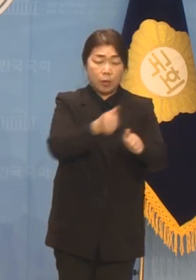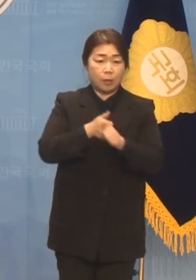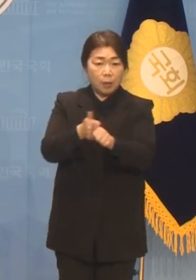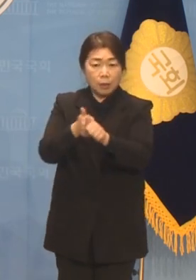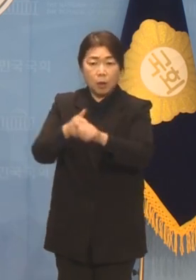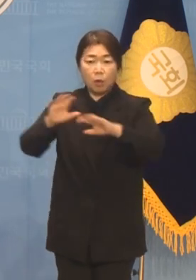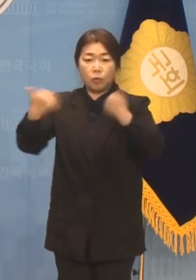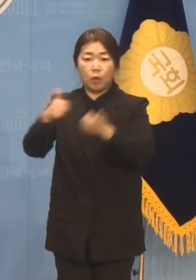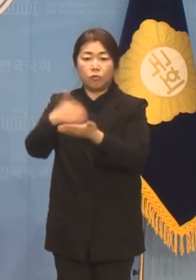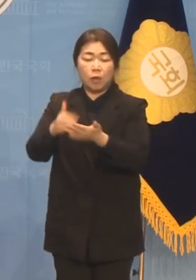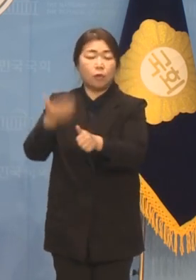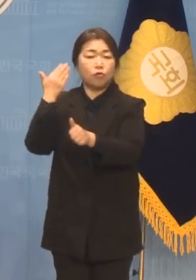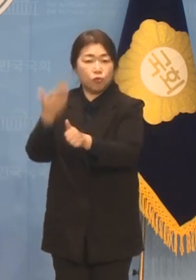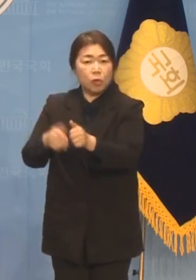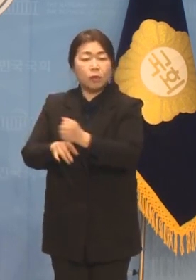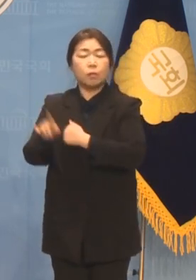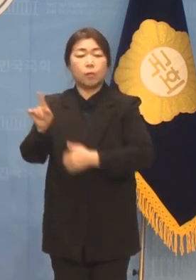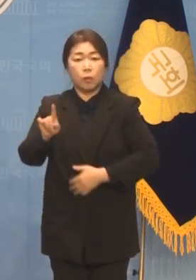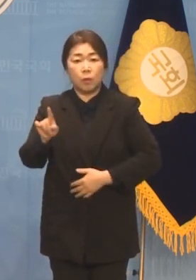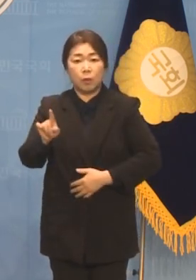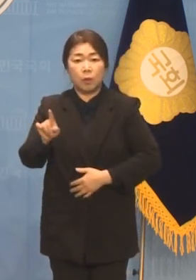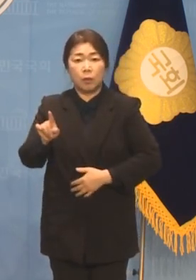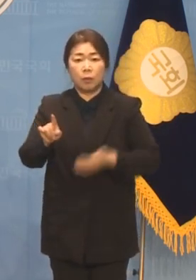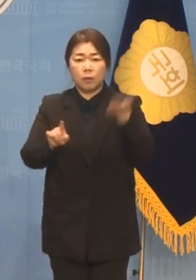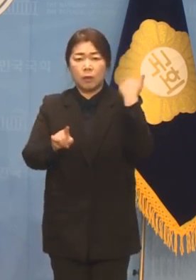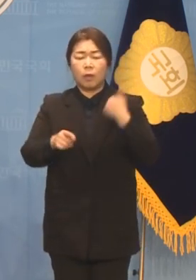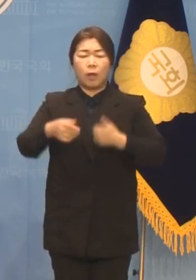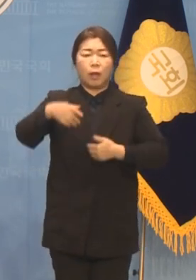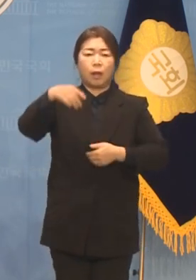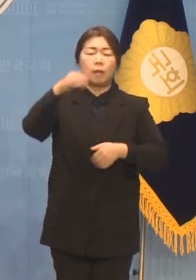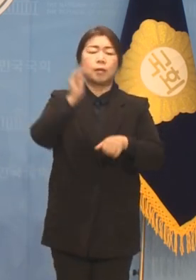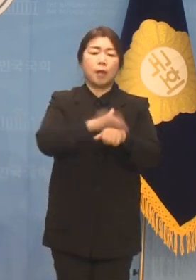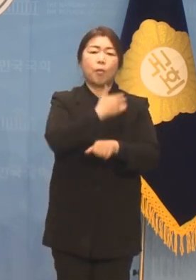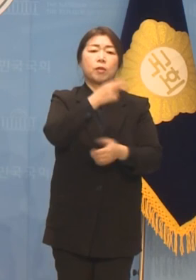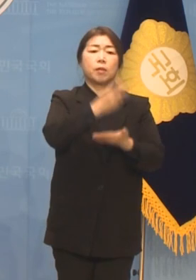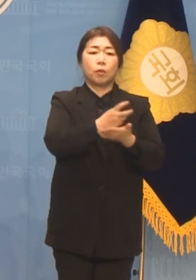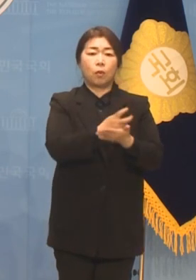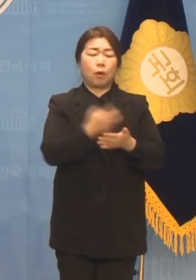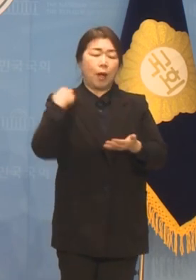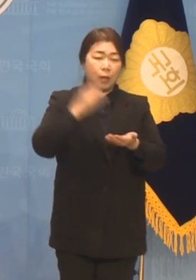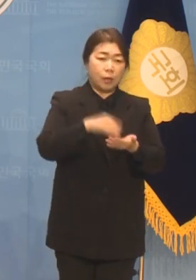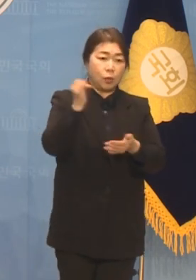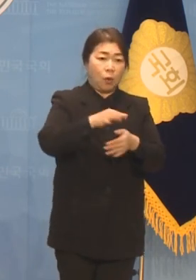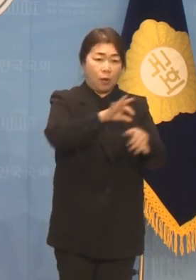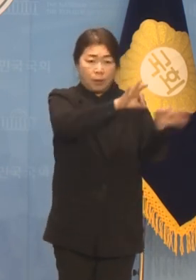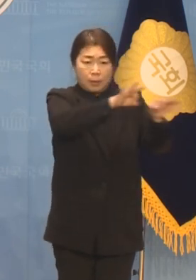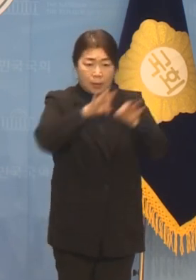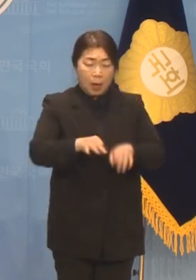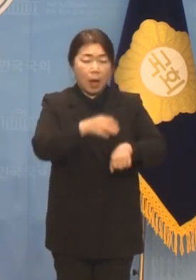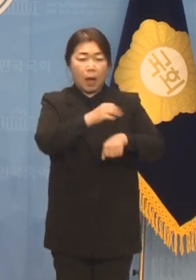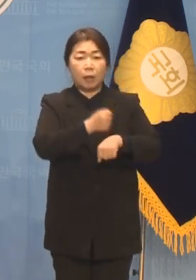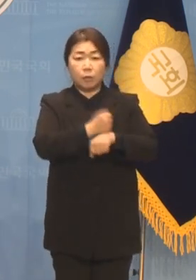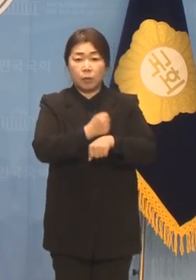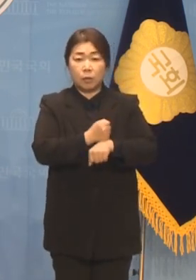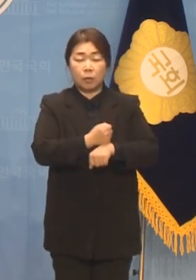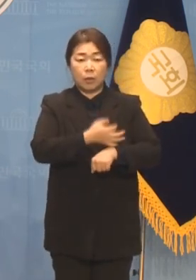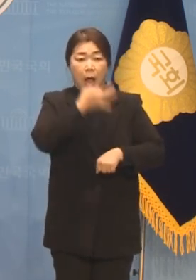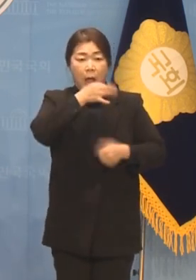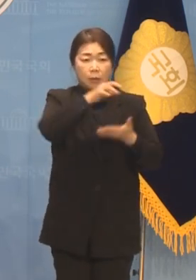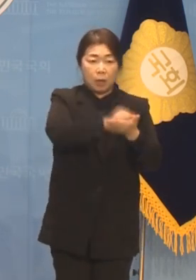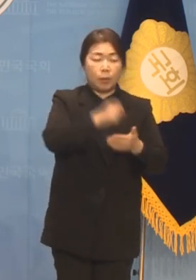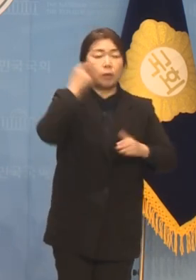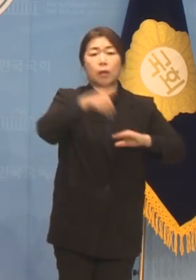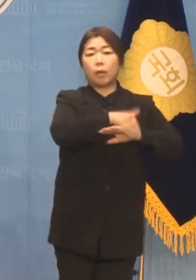주장이야말로 촛불로 심판받은 적폐 세력이 스스로를 복권하고자 촛불개혁의 제1번인